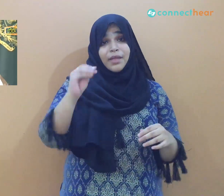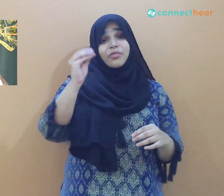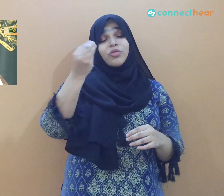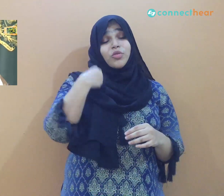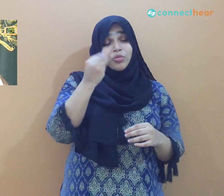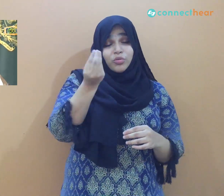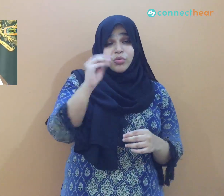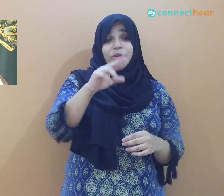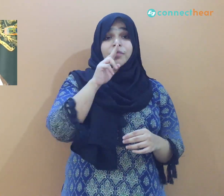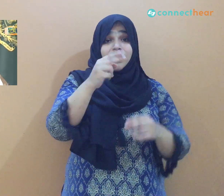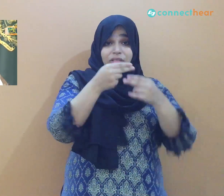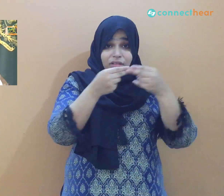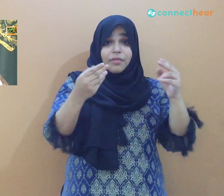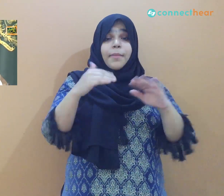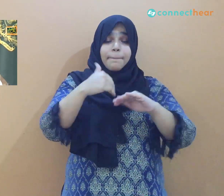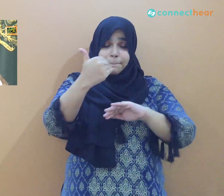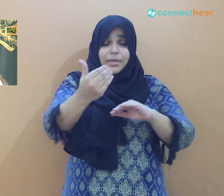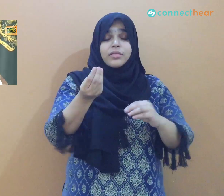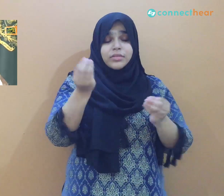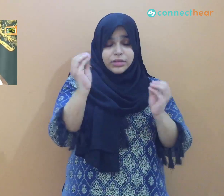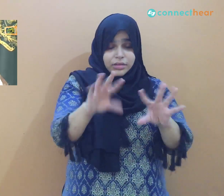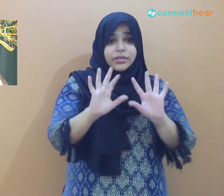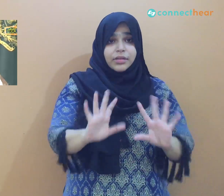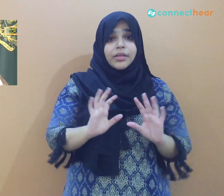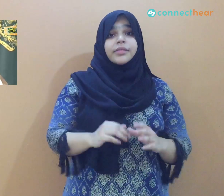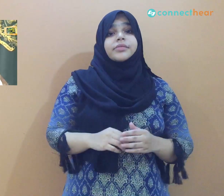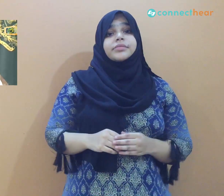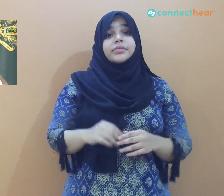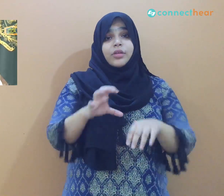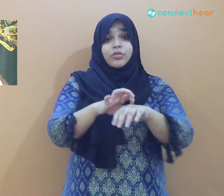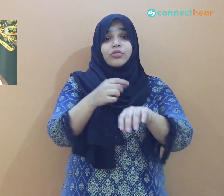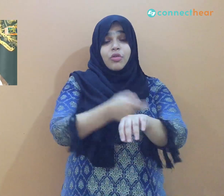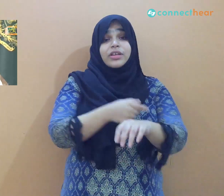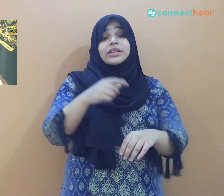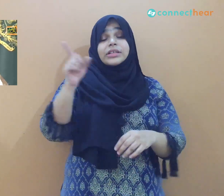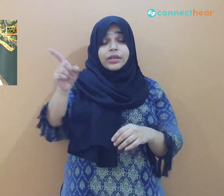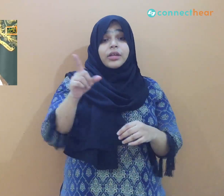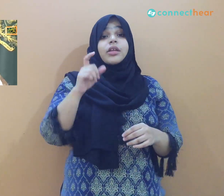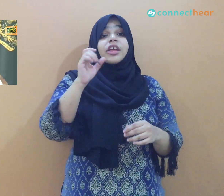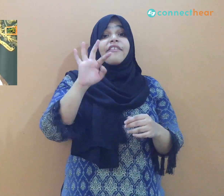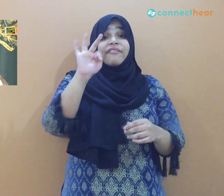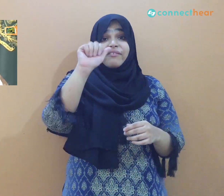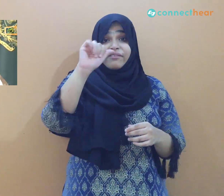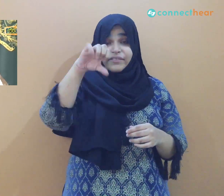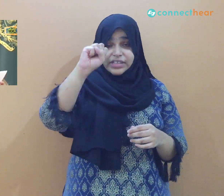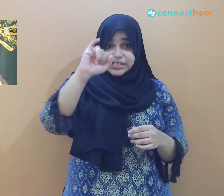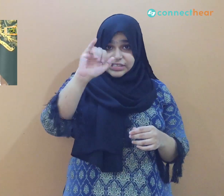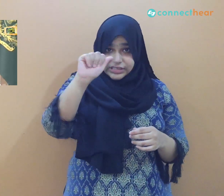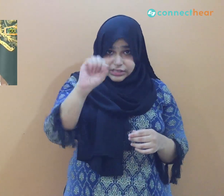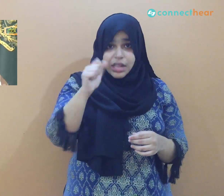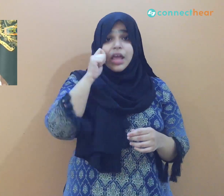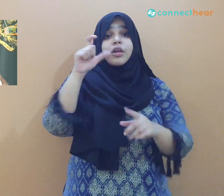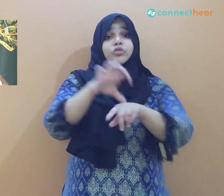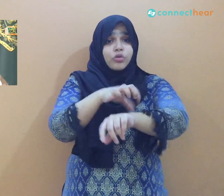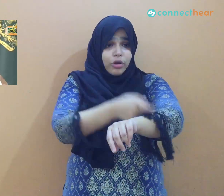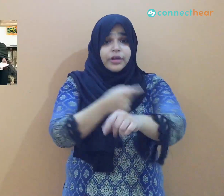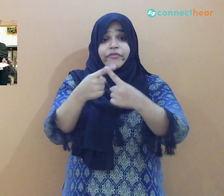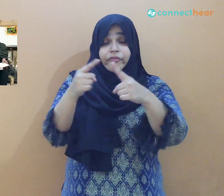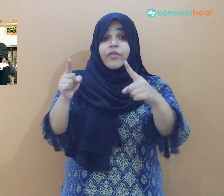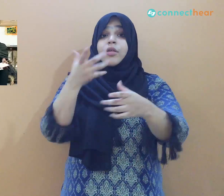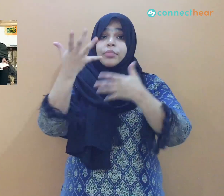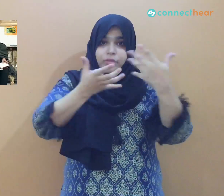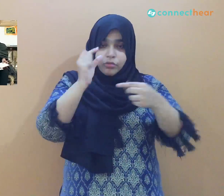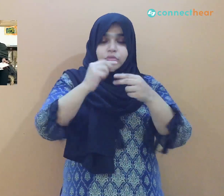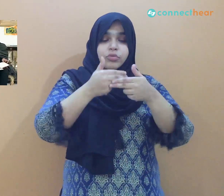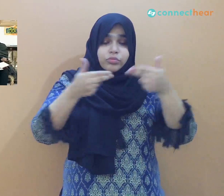اپڈیٹ دے دوں اور تفصیل ابھی بعد میں آپ کو دیں گے. ہمارے ساتھ ڈاکٹر ظفر بھی بیٹھے ہیں, ڈاکٹر فیصل, جو ڈاکٹر ظفر آپ کو بتائیں